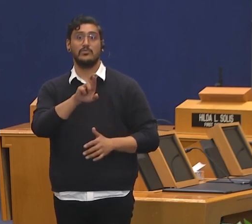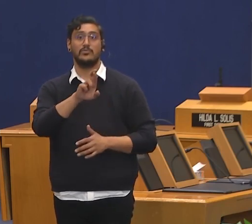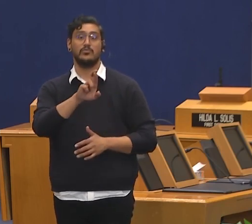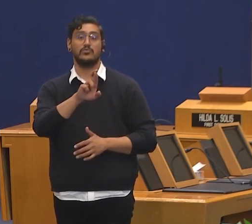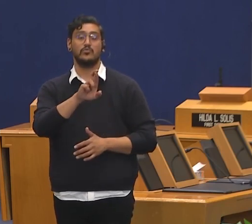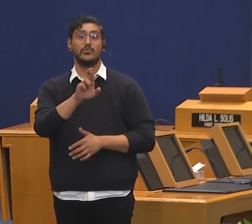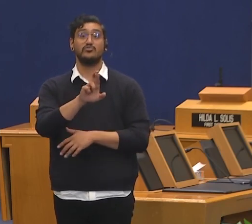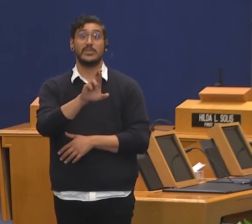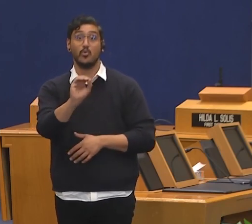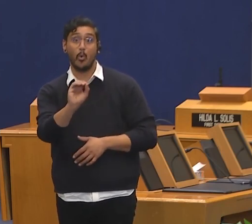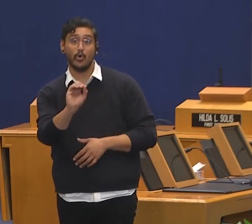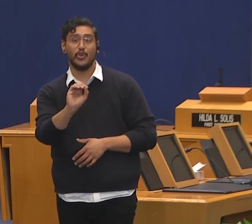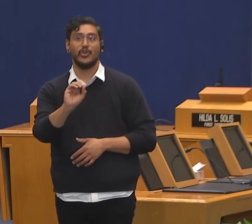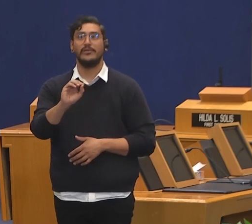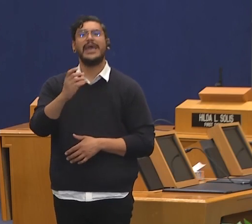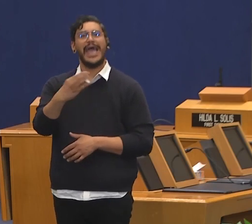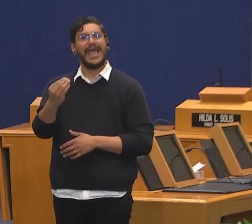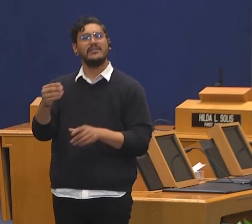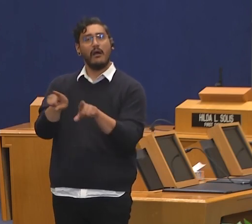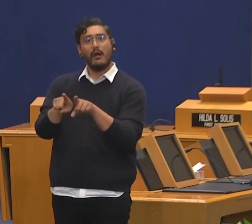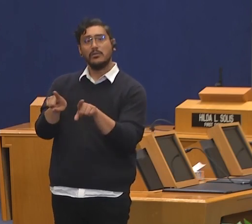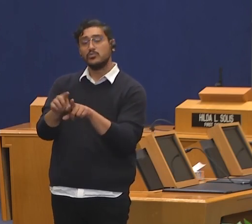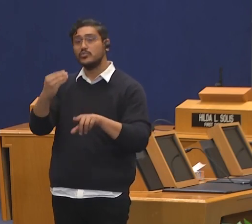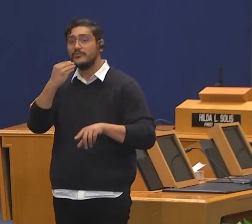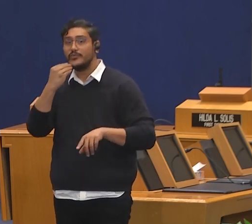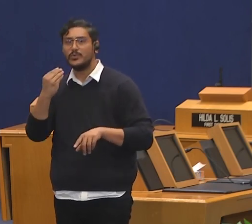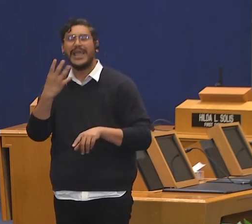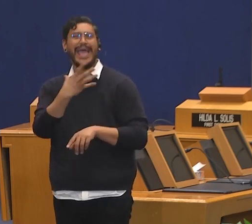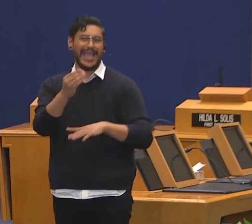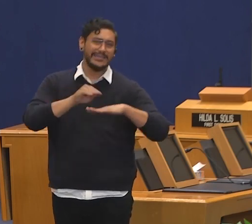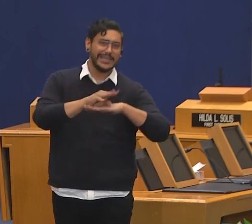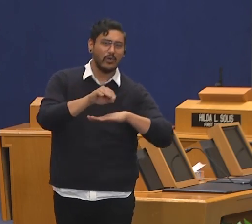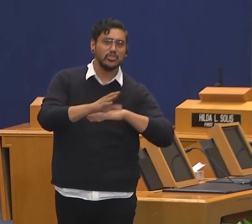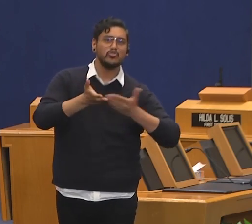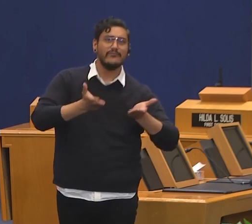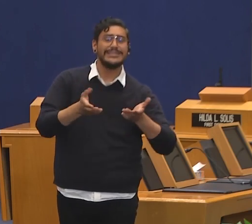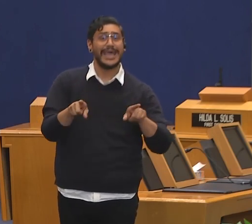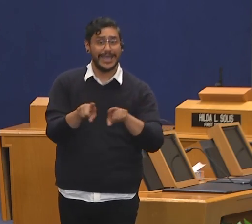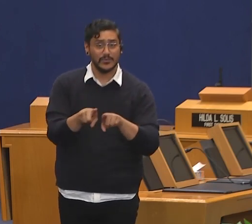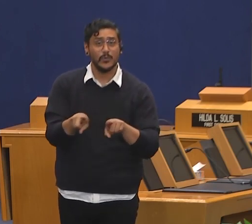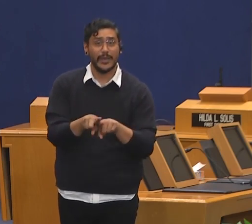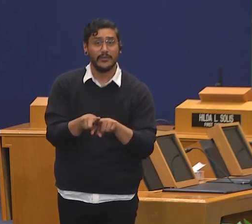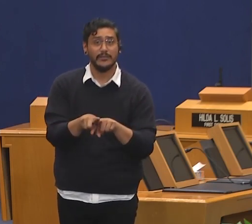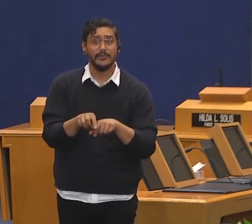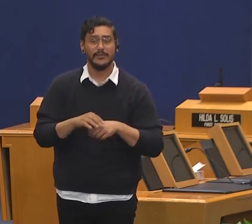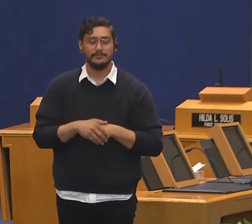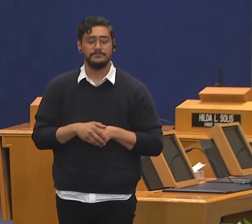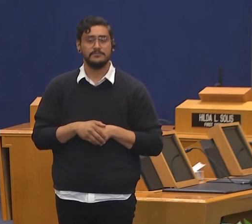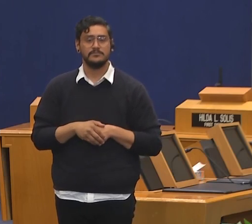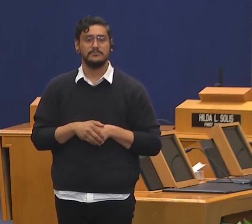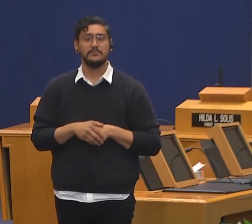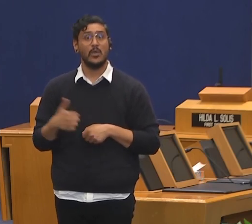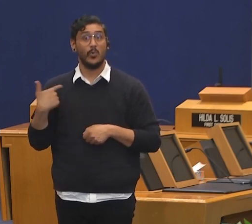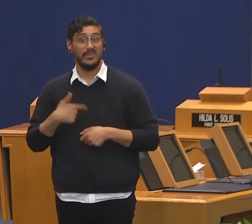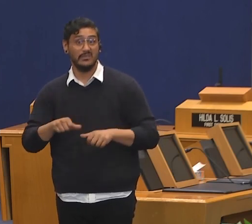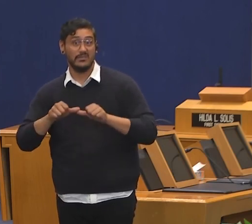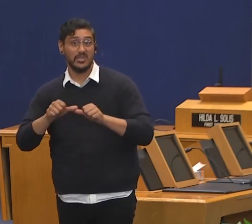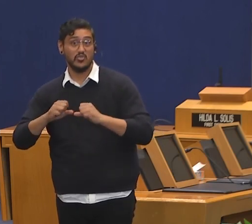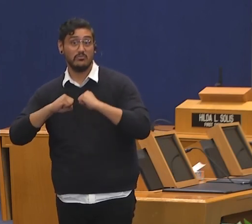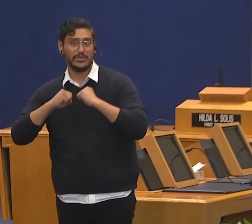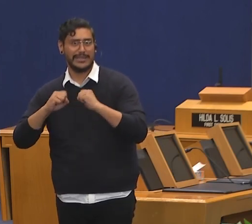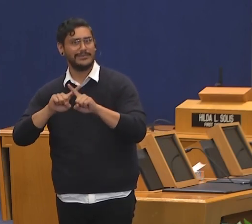proveyendo alimento, albergue y servicios de consejería. Mientras tanto, la Fiscalía continúa protegiendo al público de